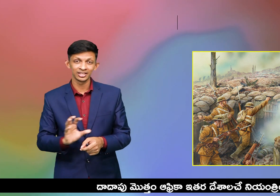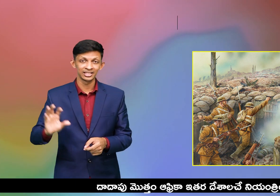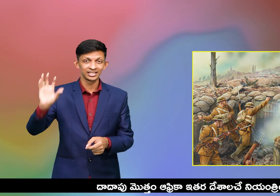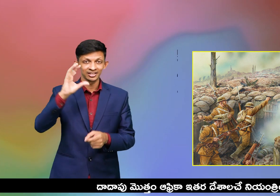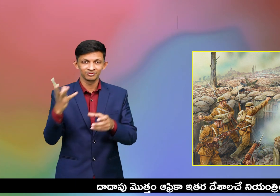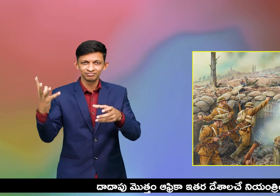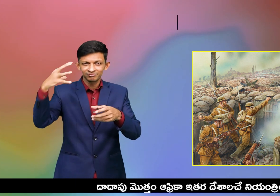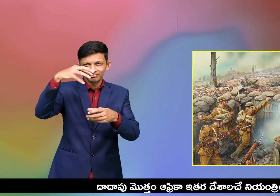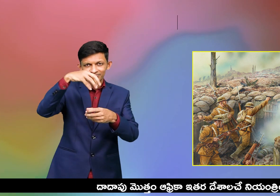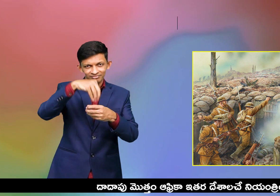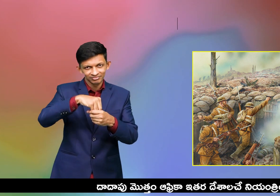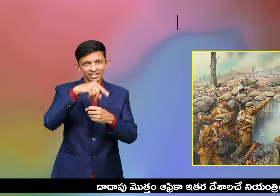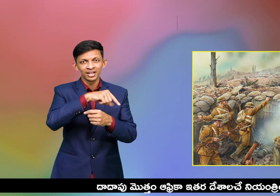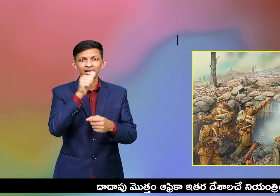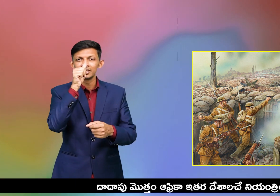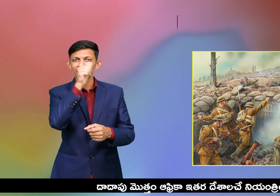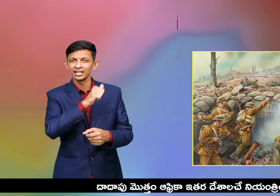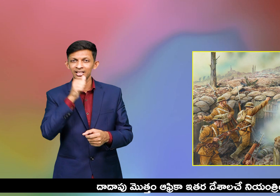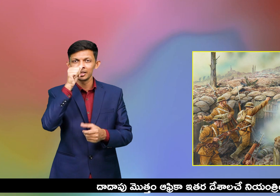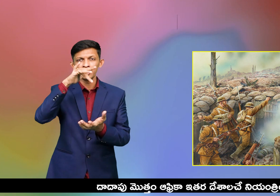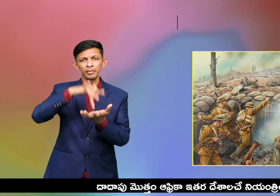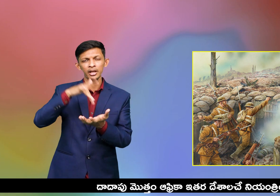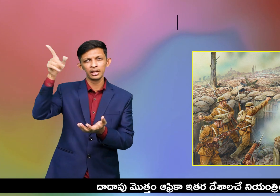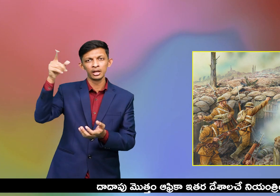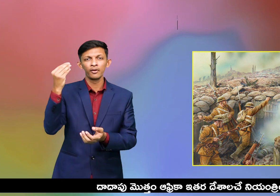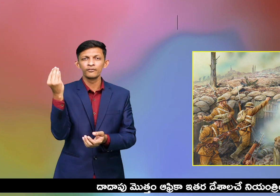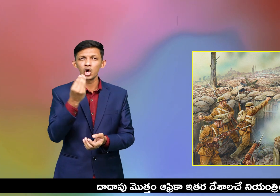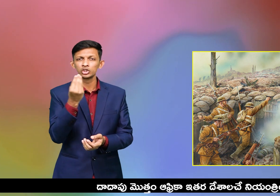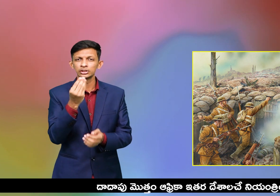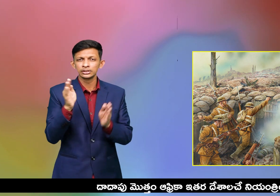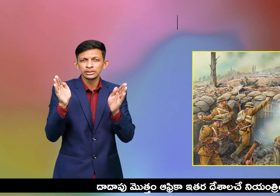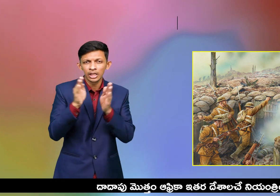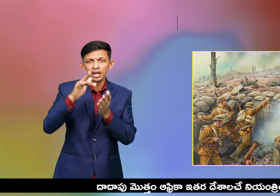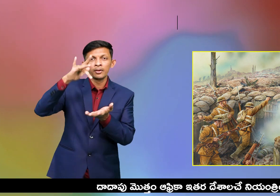దాదాపు మొత్తం ఆఫ్రికా ఇతర దేశాలచే నియంత్రించబడింది.